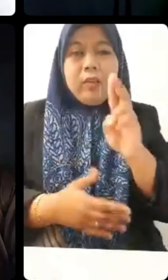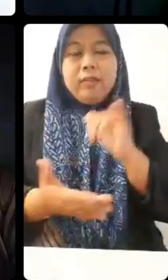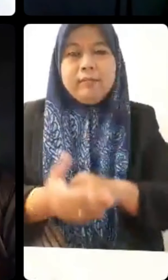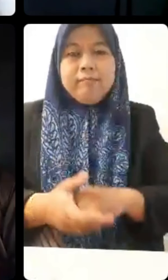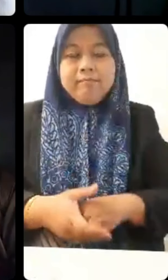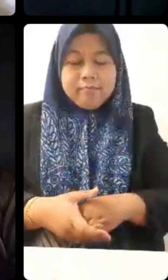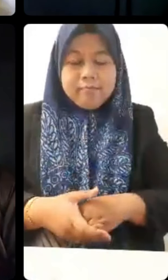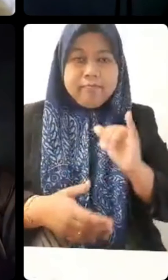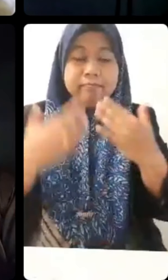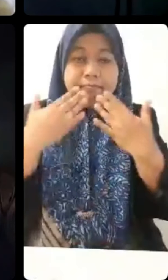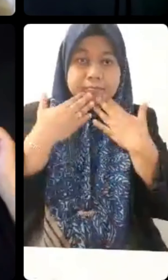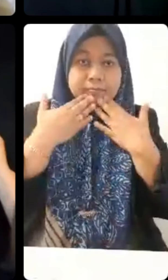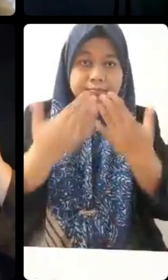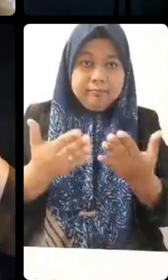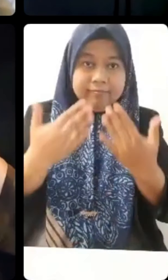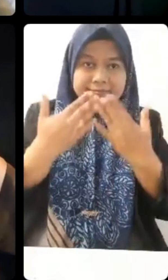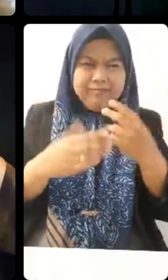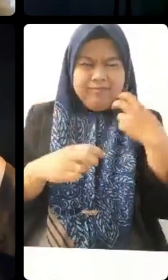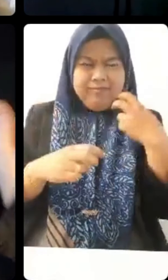soalan yang paling susah yang saya nak jawab ni kali ni.